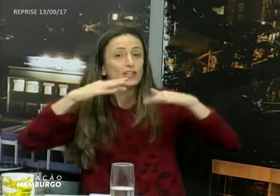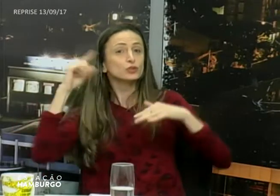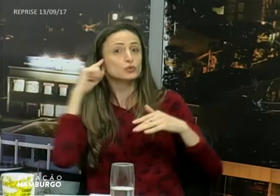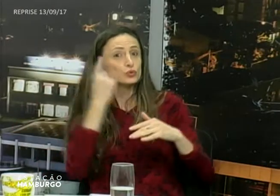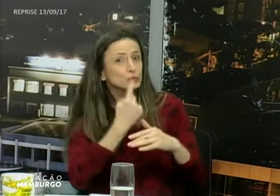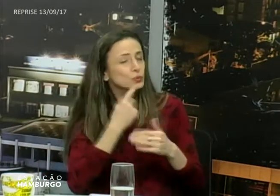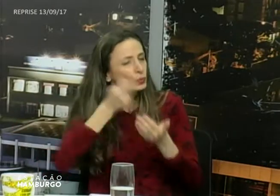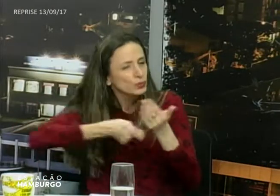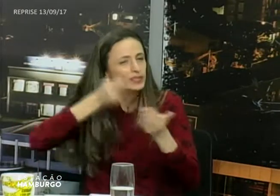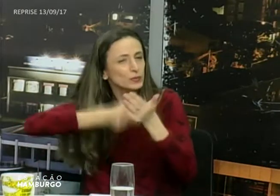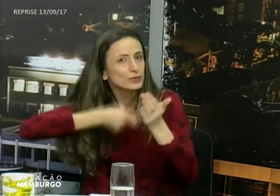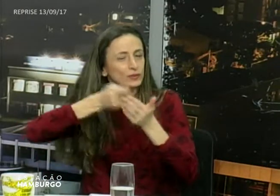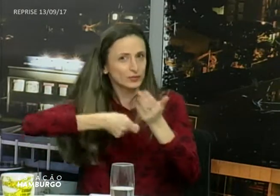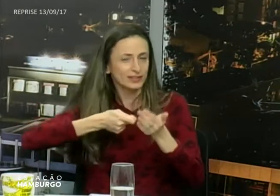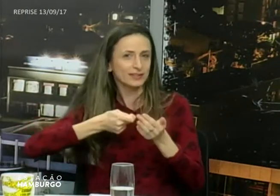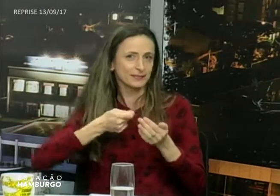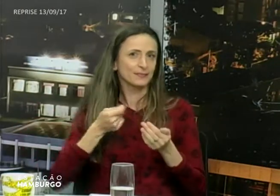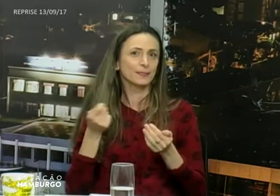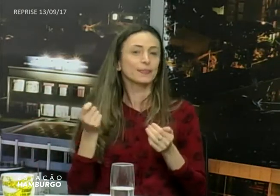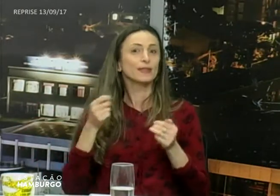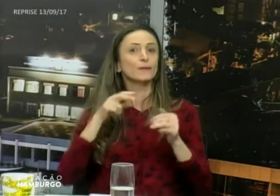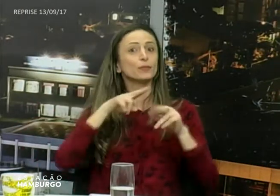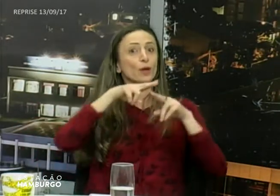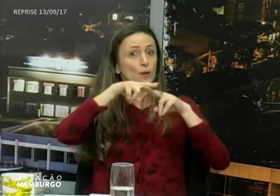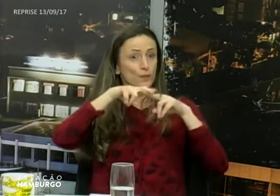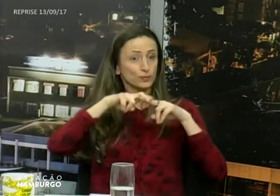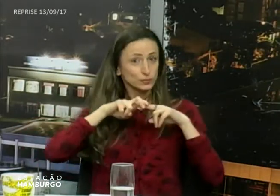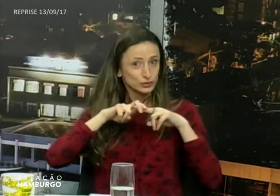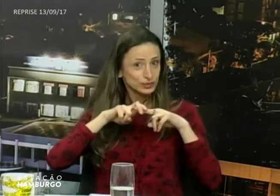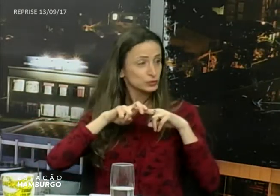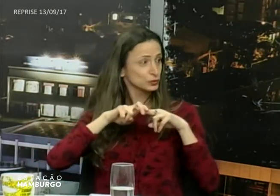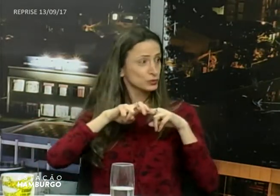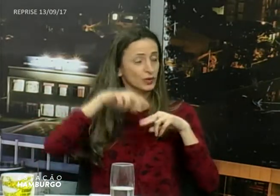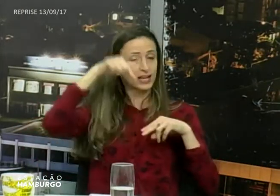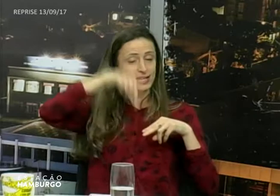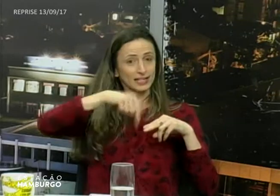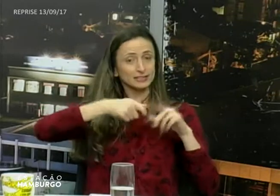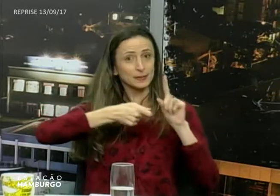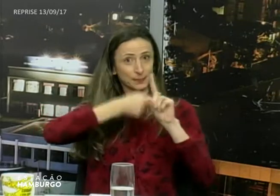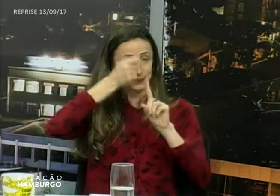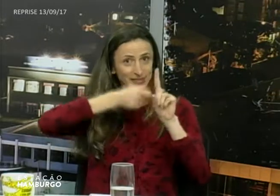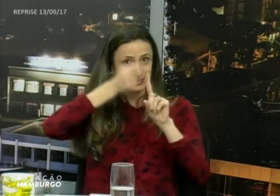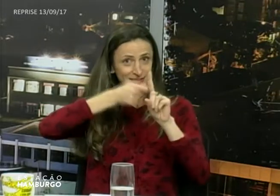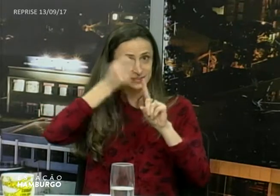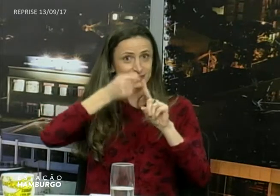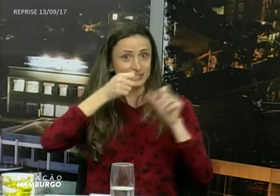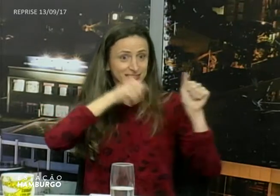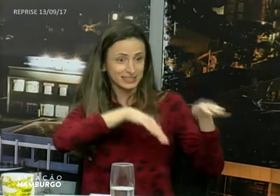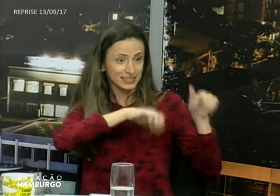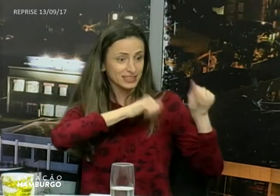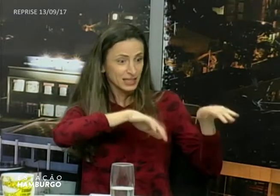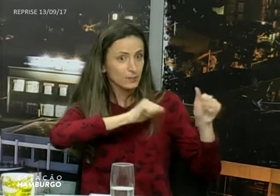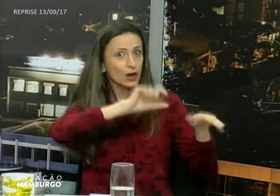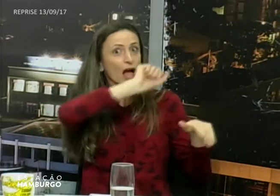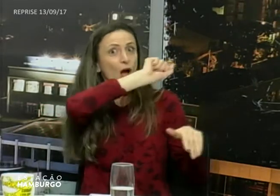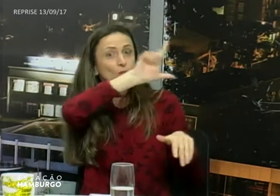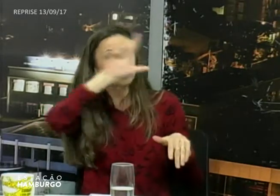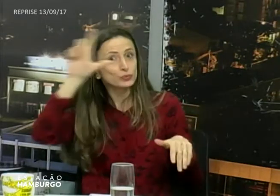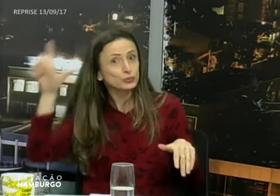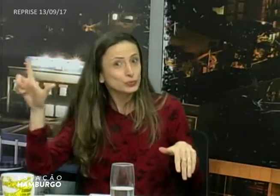é o movimento surdo que tenta essas melhorias. Por isso, aqui esse mês de setembro é